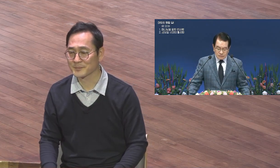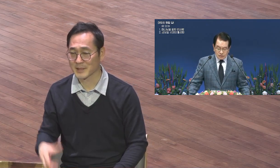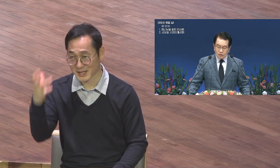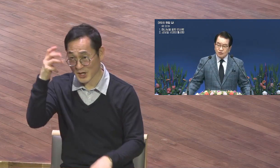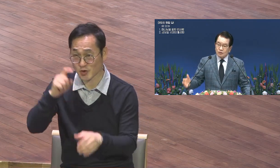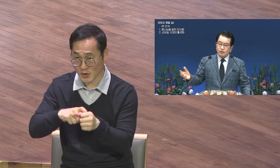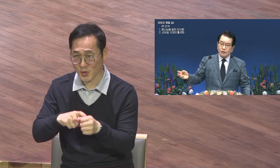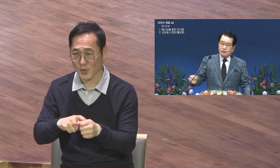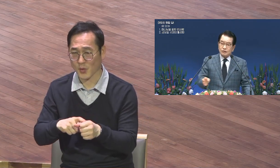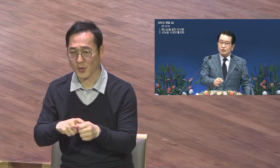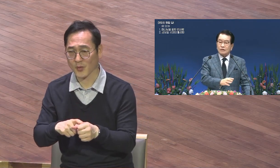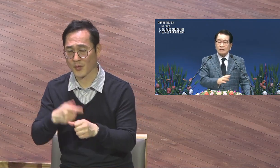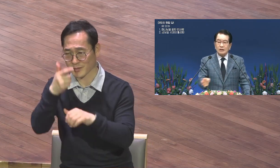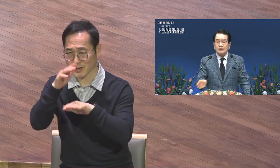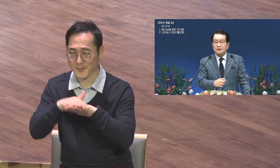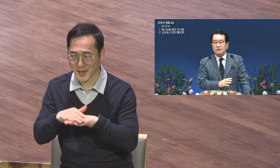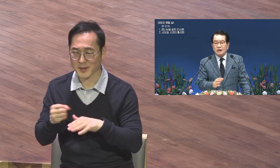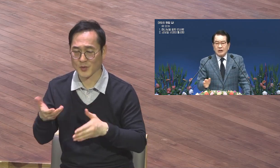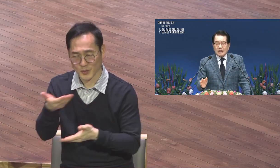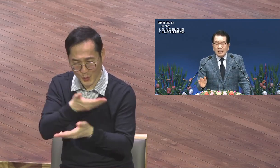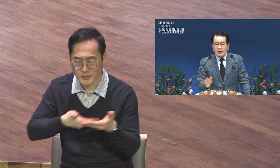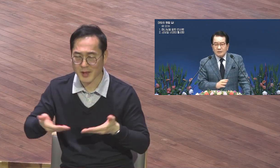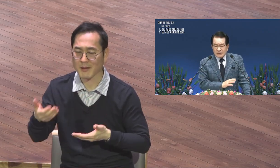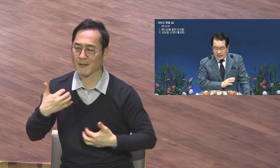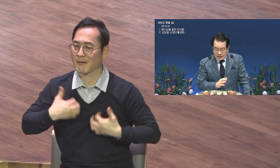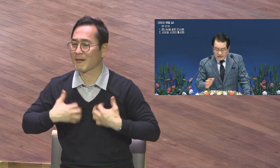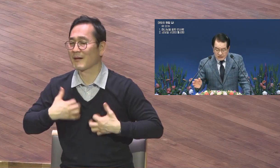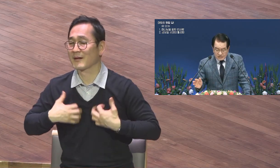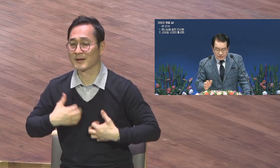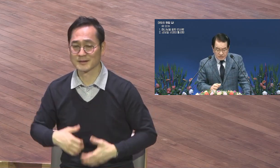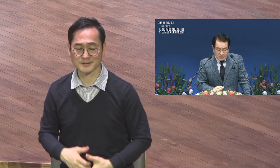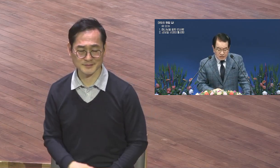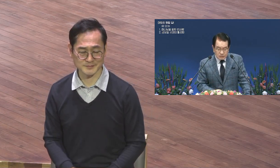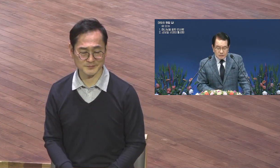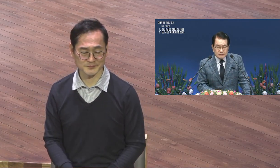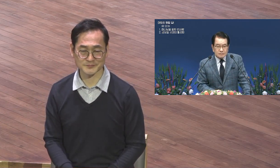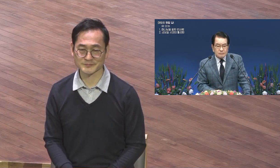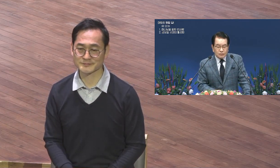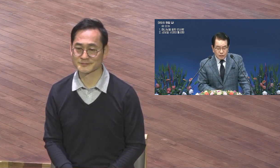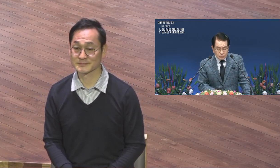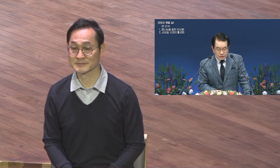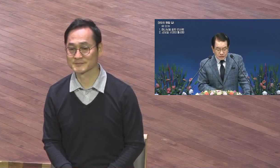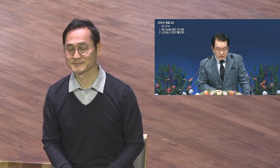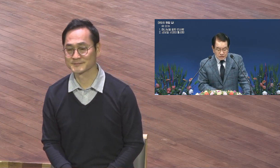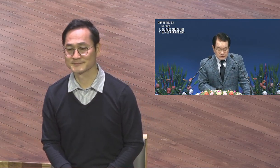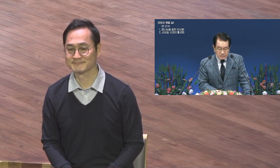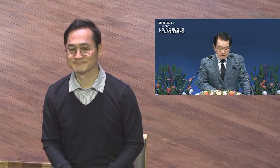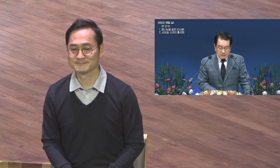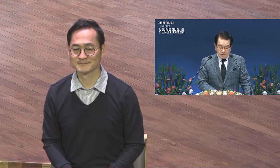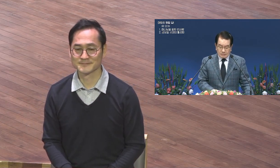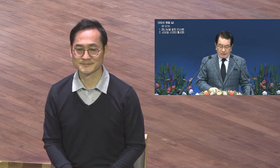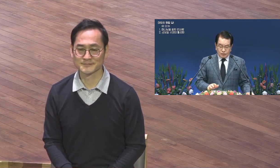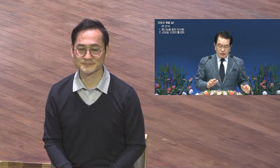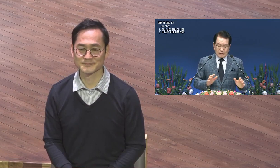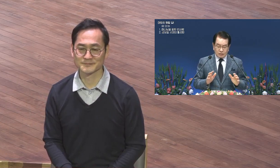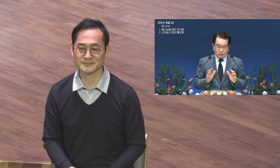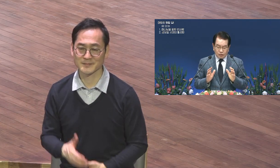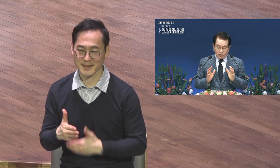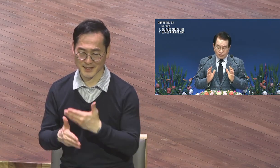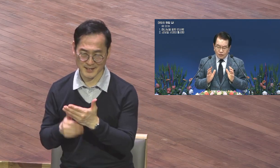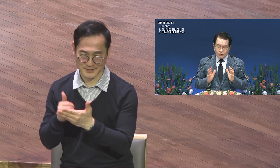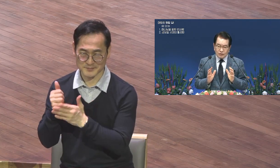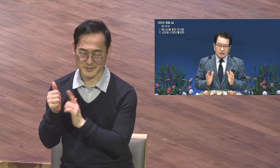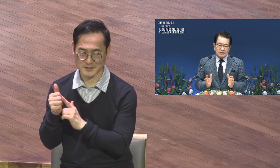영적으로 그럼 토요일에 제대로 다 되게 돼 있어요. 하나님이 다 짜놨어요. 그냥 모든 것을